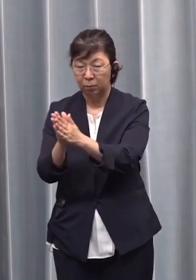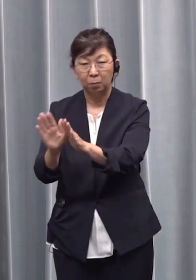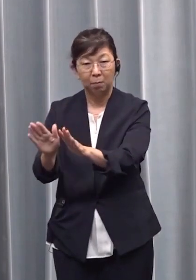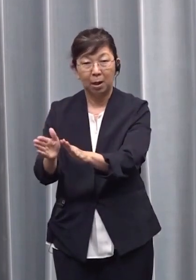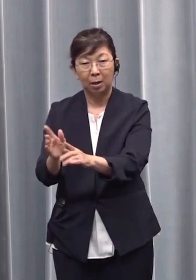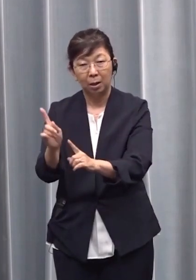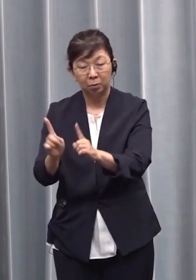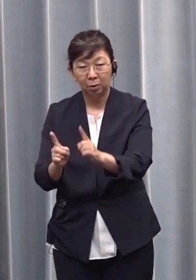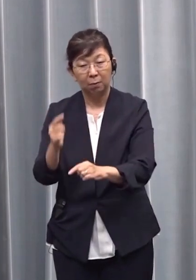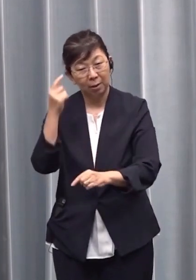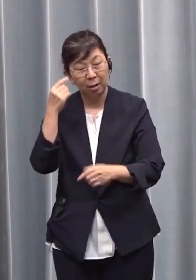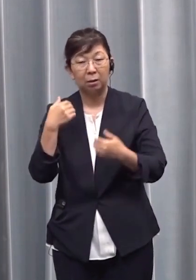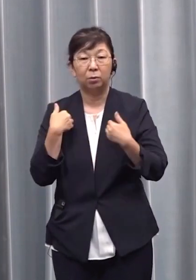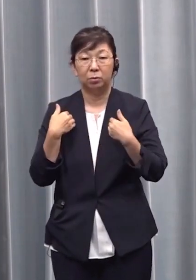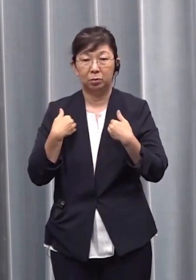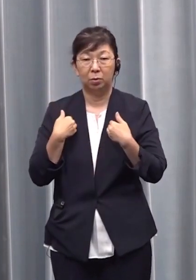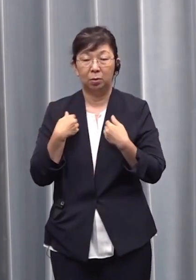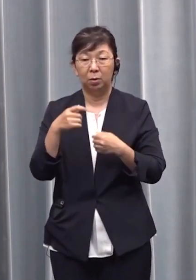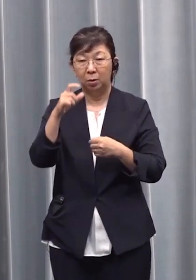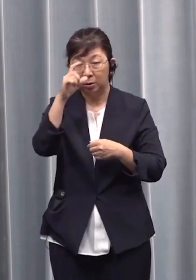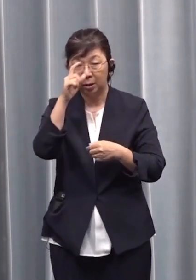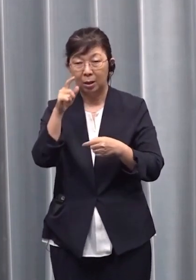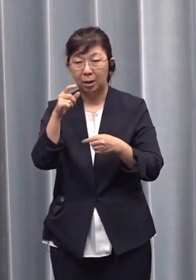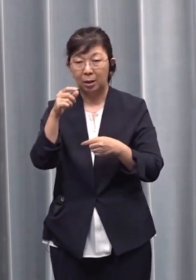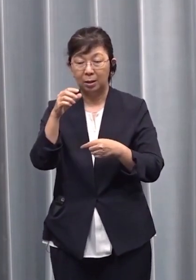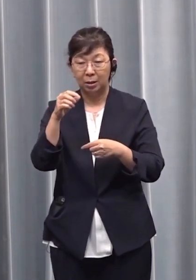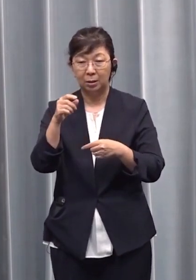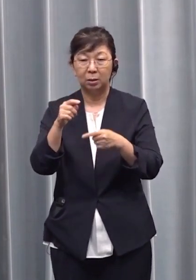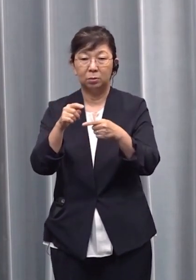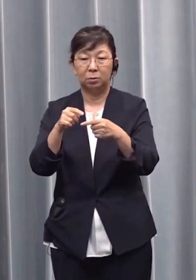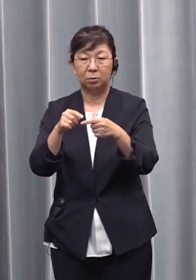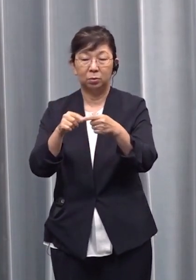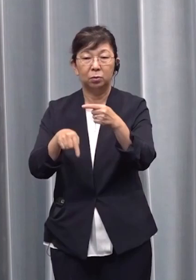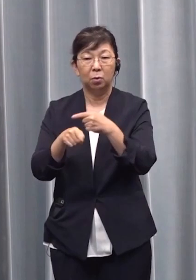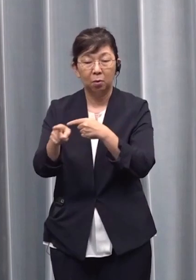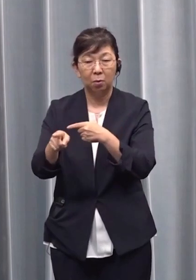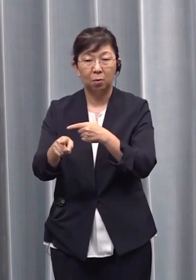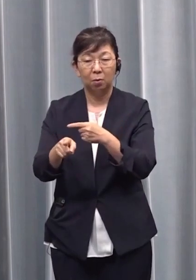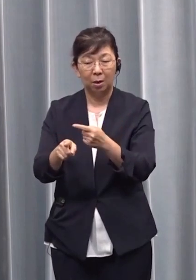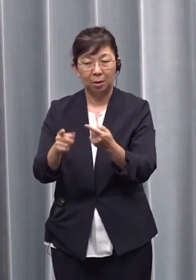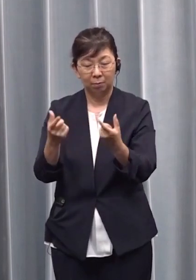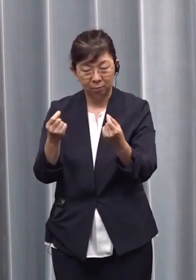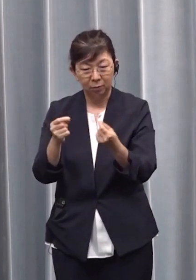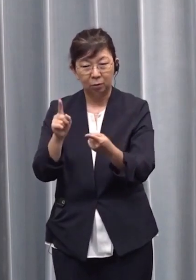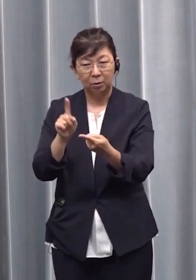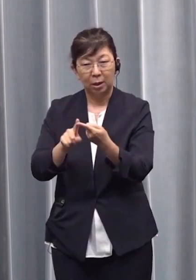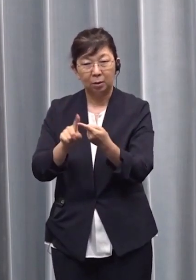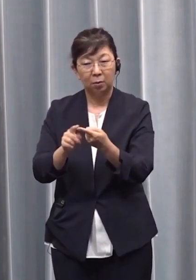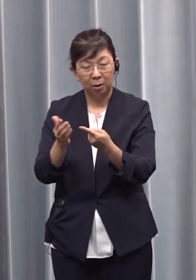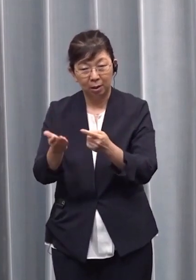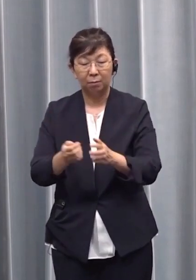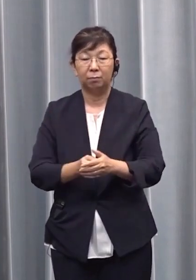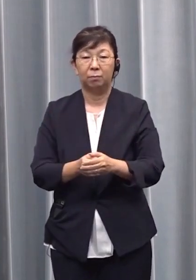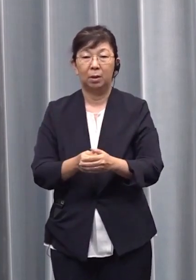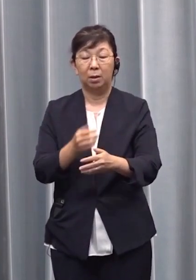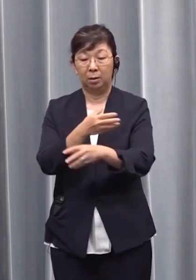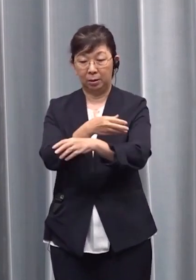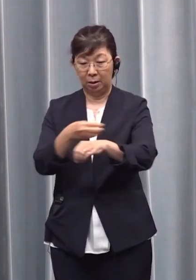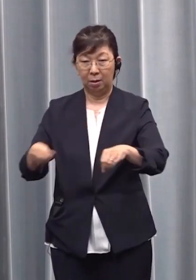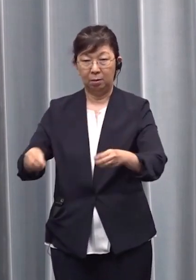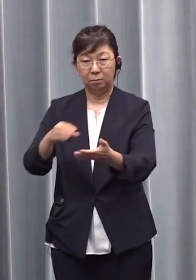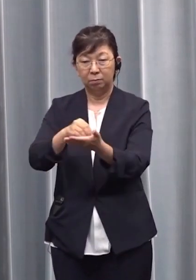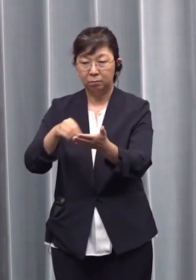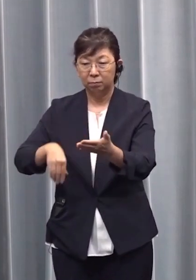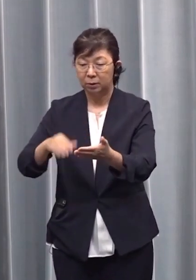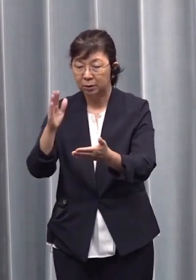と思いますが、この点警察庁ですね、対応適切なものとなっているんでしょうか。でなぜこれ契約をやめないの